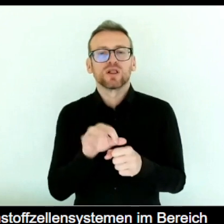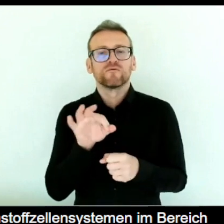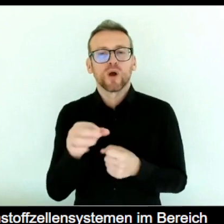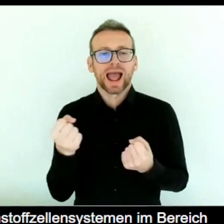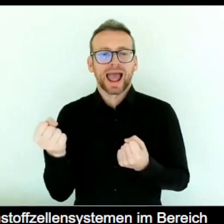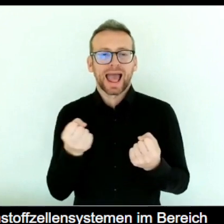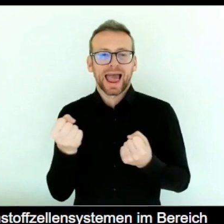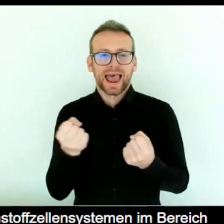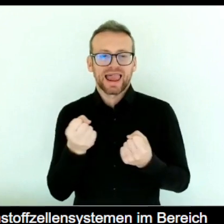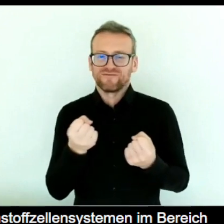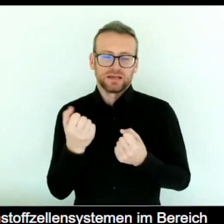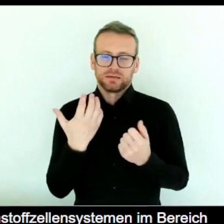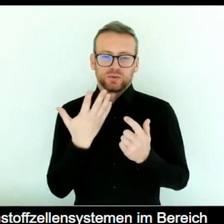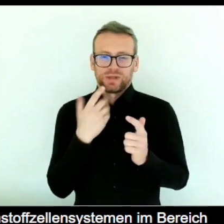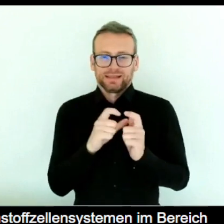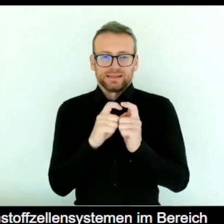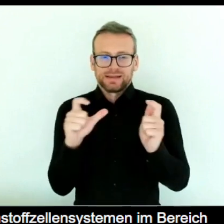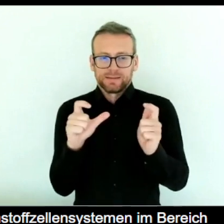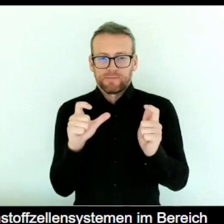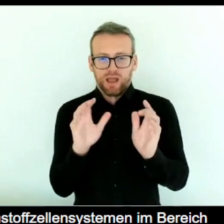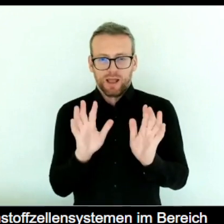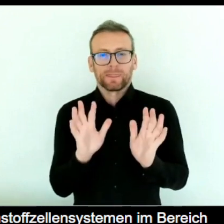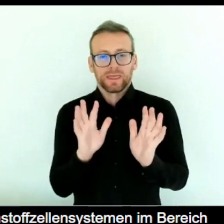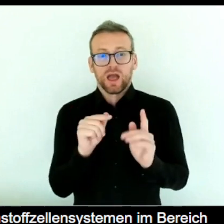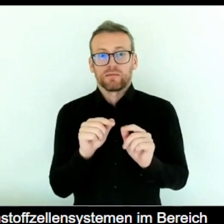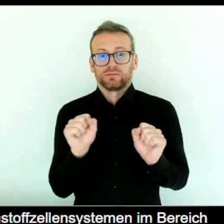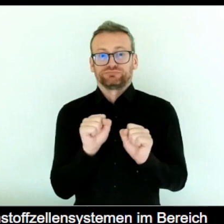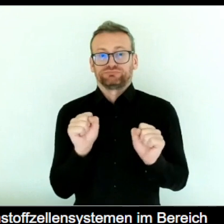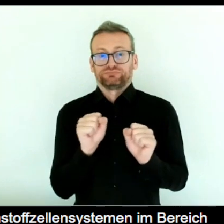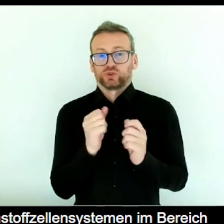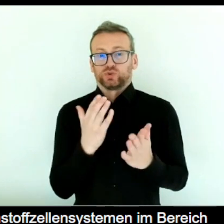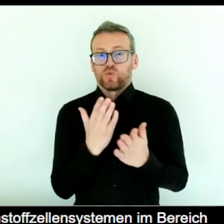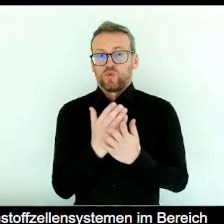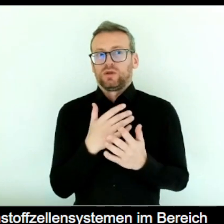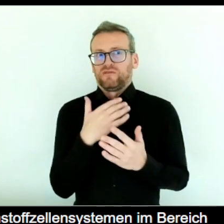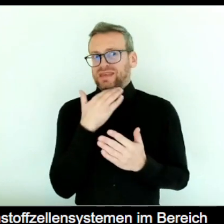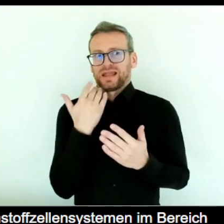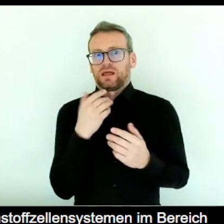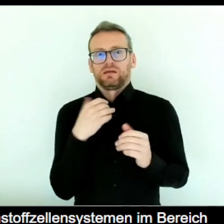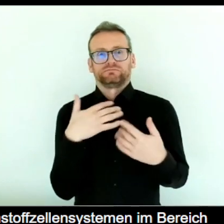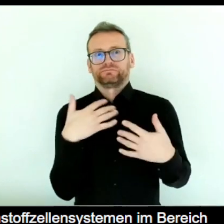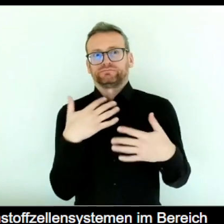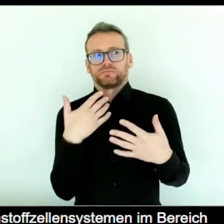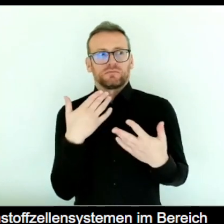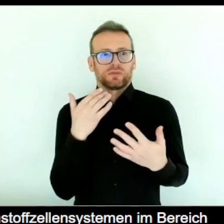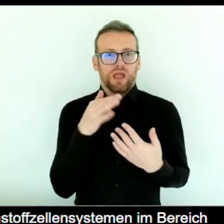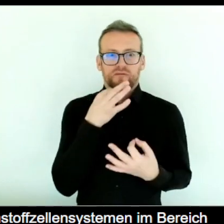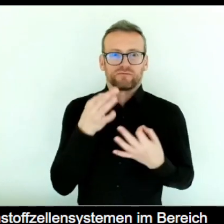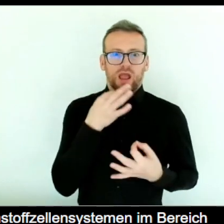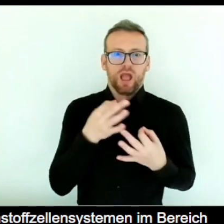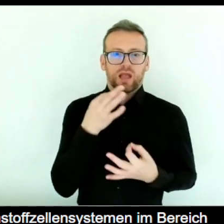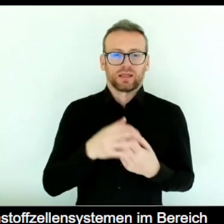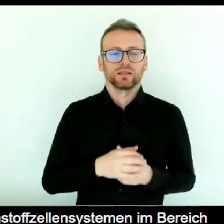Elektrolyseure ausgeben wollen. Zweiter Punkt heute, Mobilfunkausbau. Kollege Bernreiter wird aus Sicht des